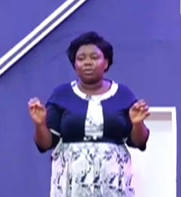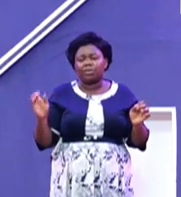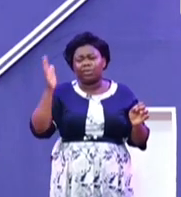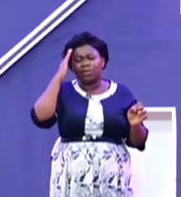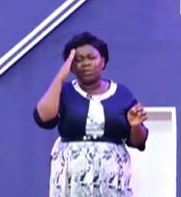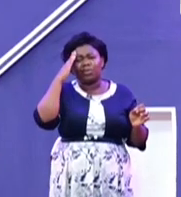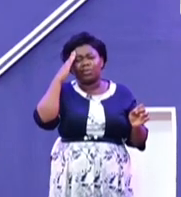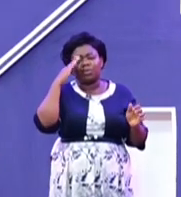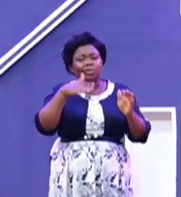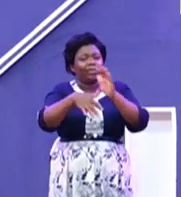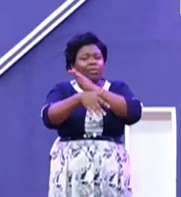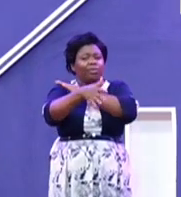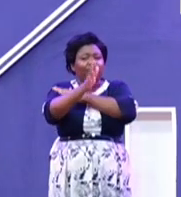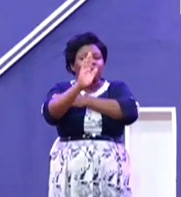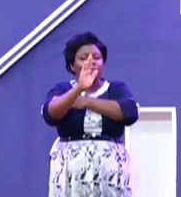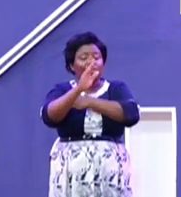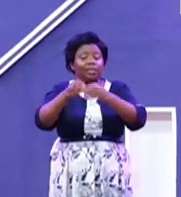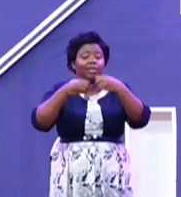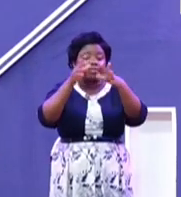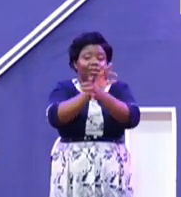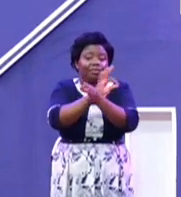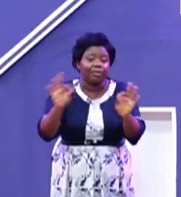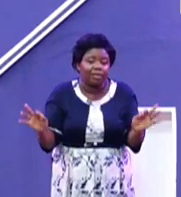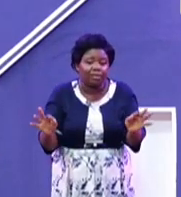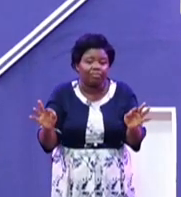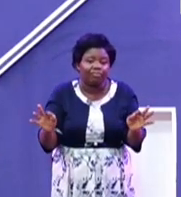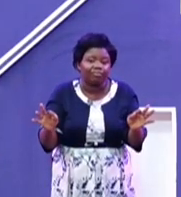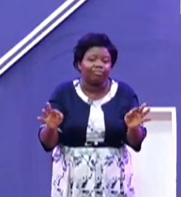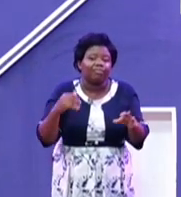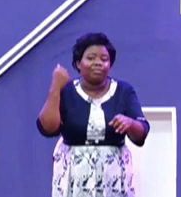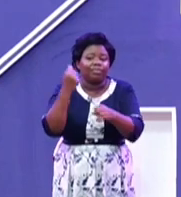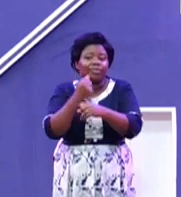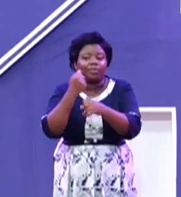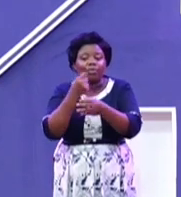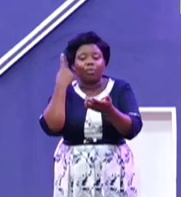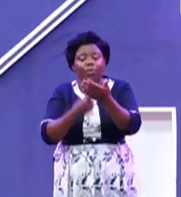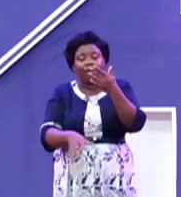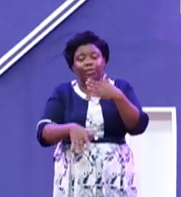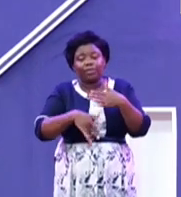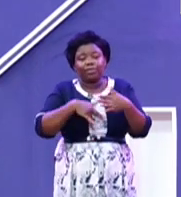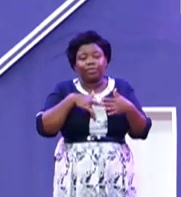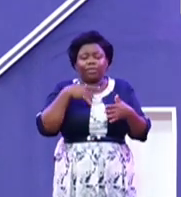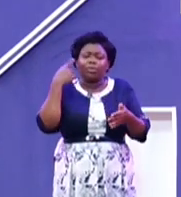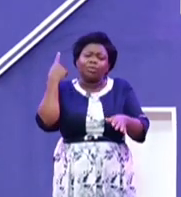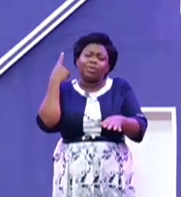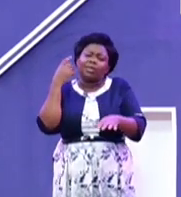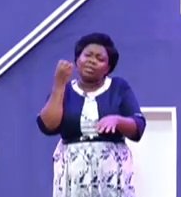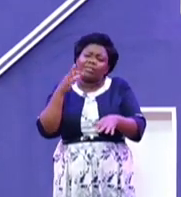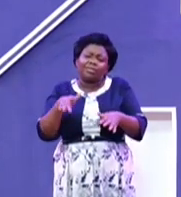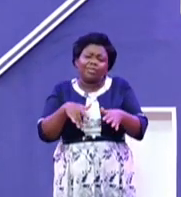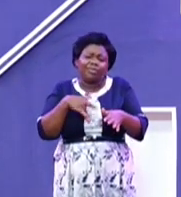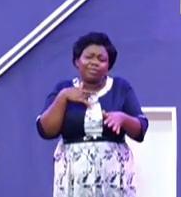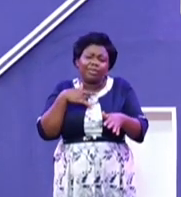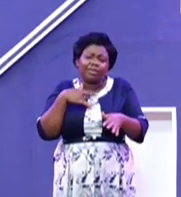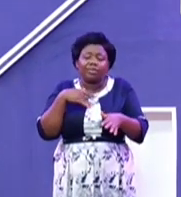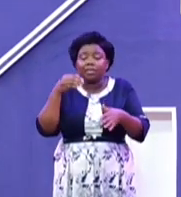Katonda yalekera eddembe omuntu okola nga bw'ayagadde bw'aba awulira naddala mu